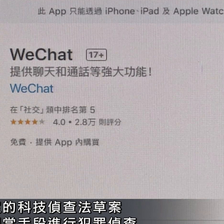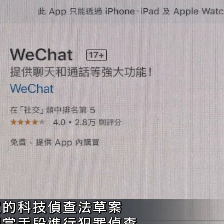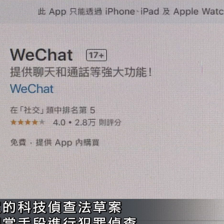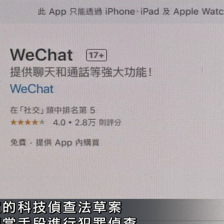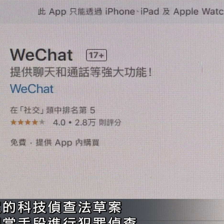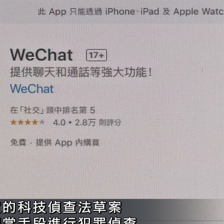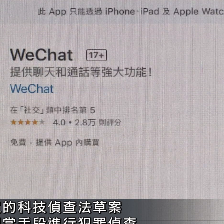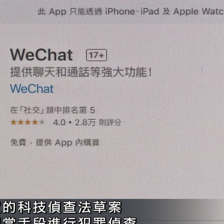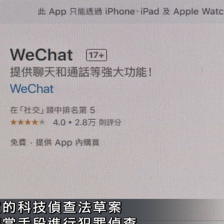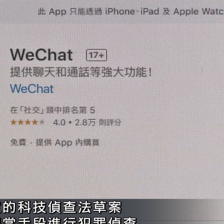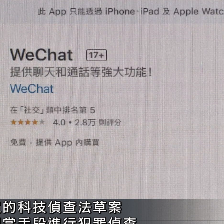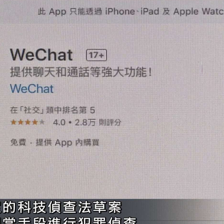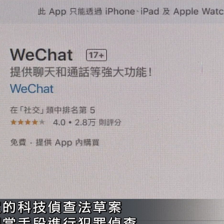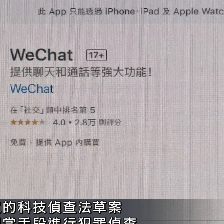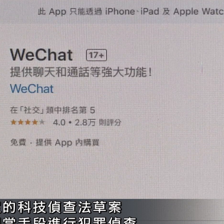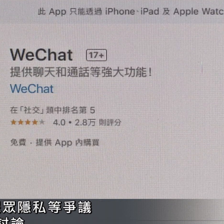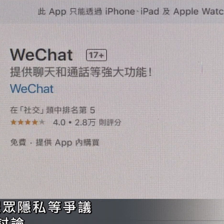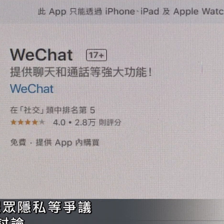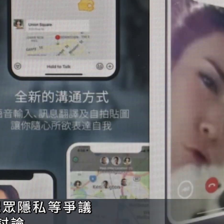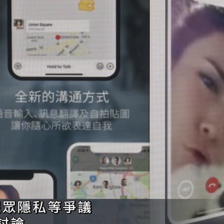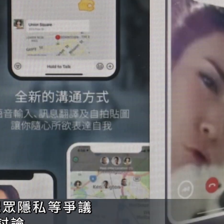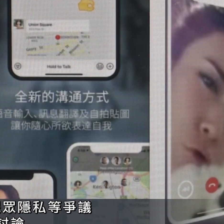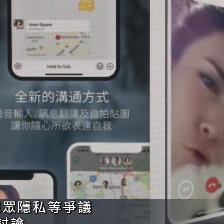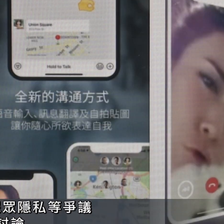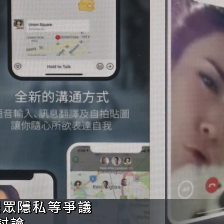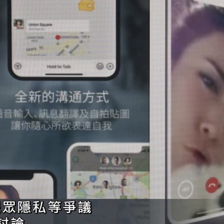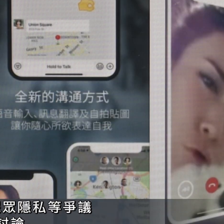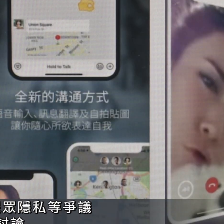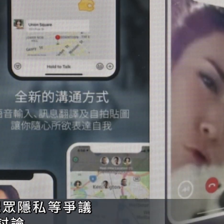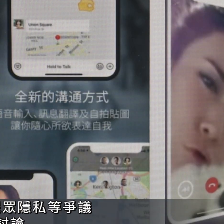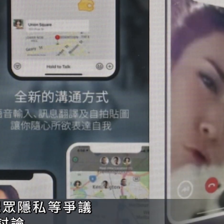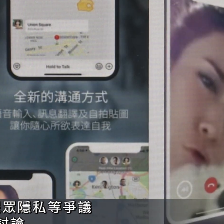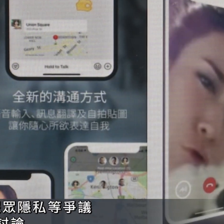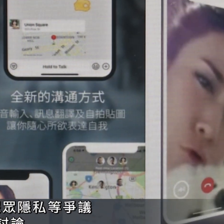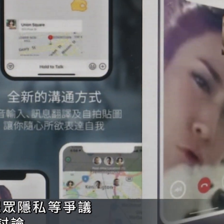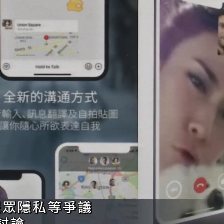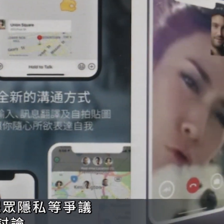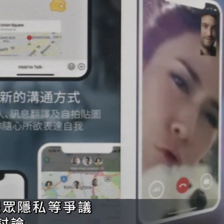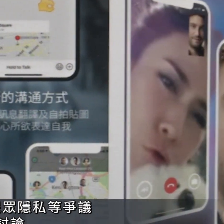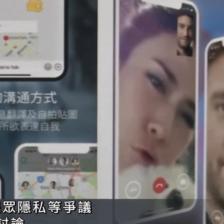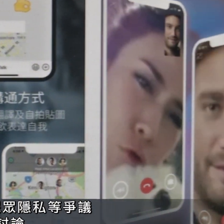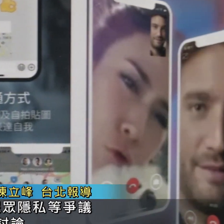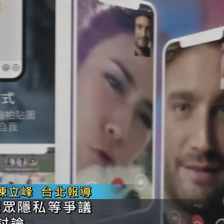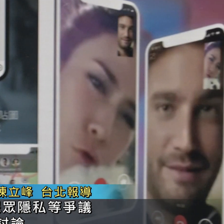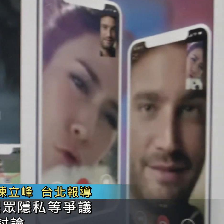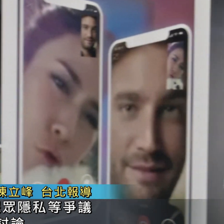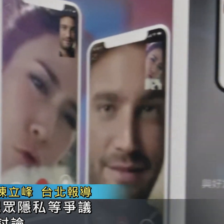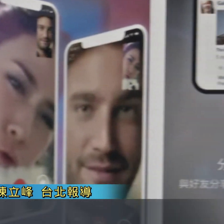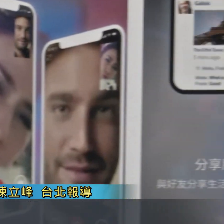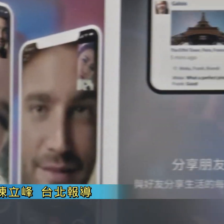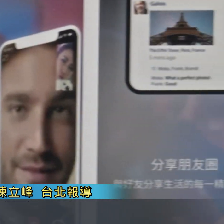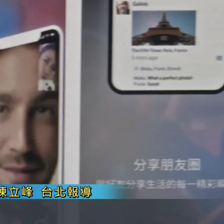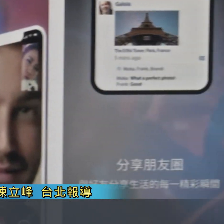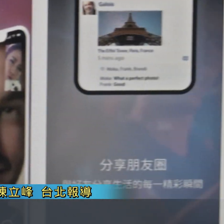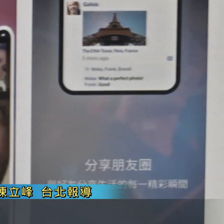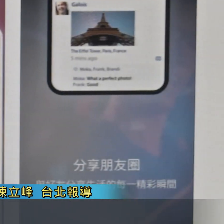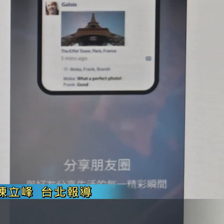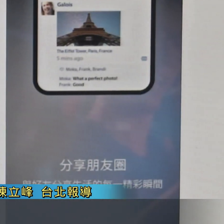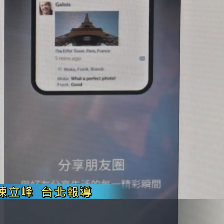当手段进行犯罪侦查，但因涉及侵害民众隐私等争议，如何规范仍在讨论。记者传讯林志坚、陈立峰台北报道。